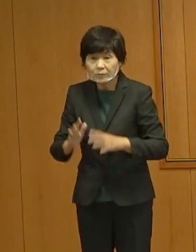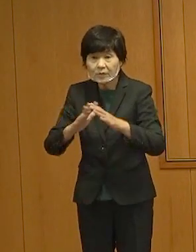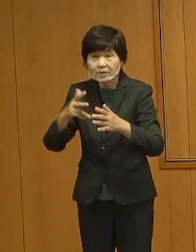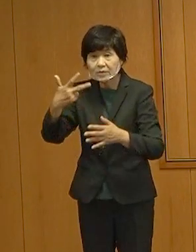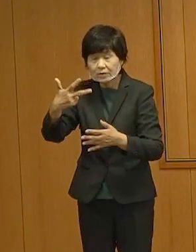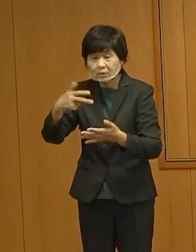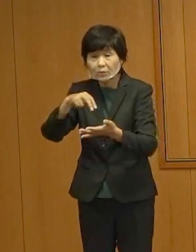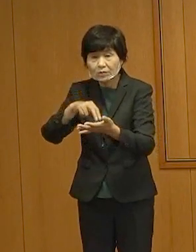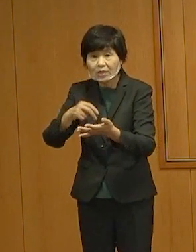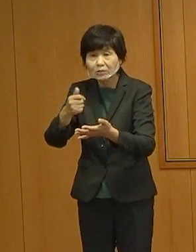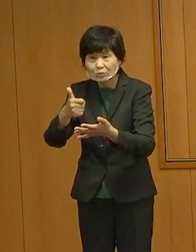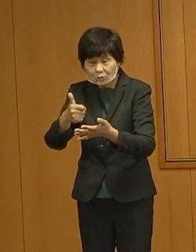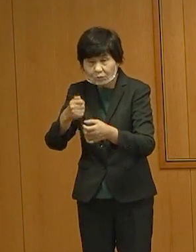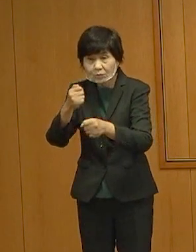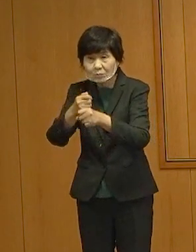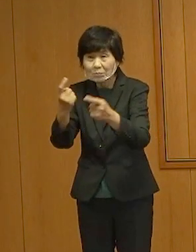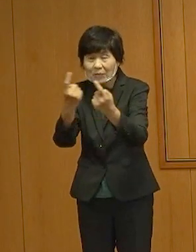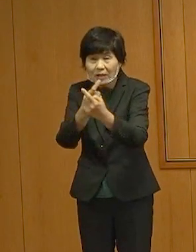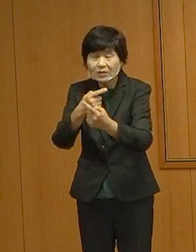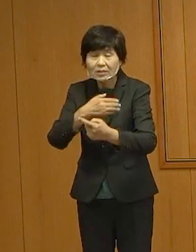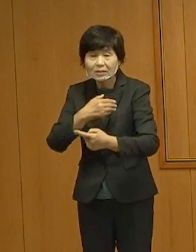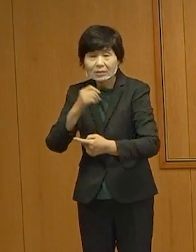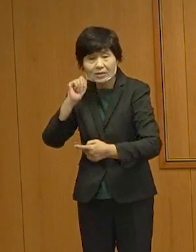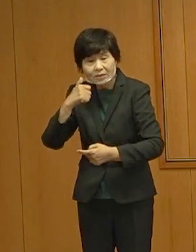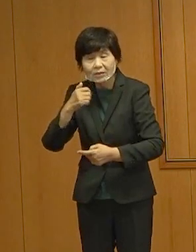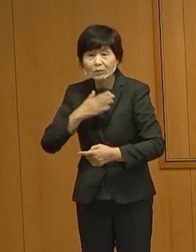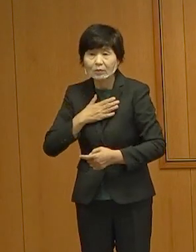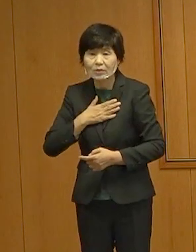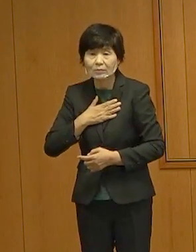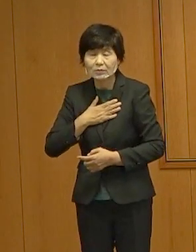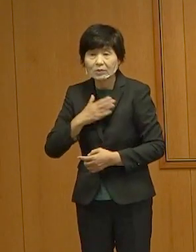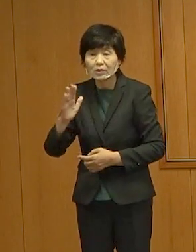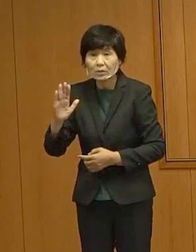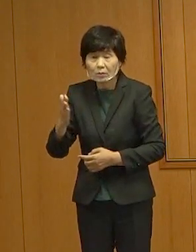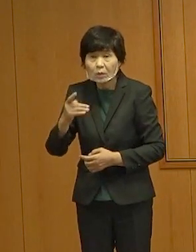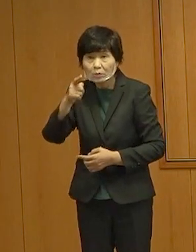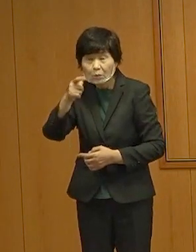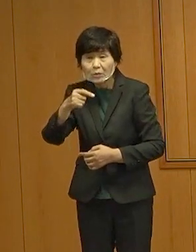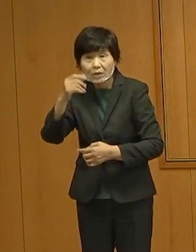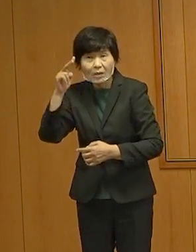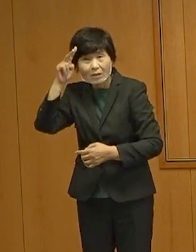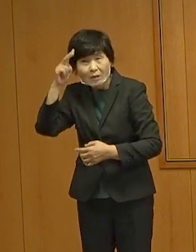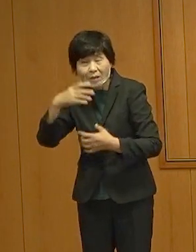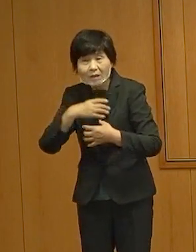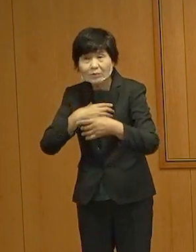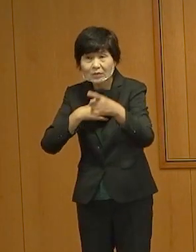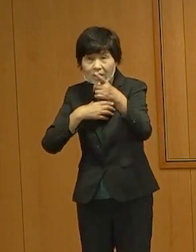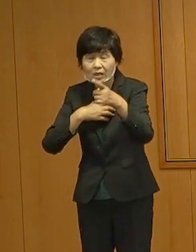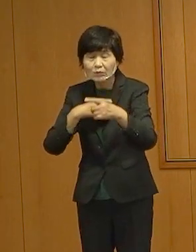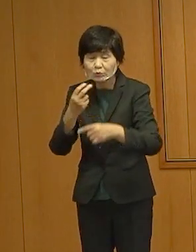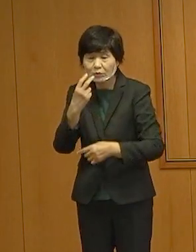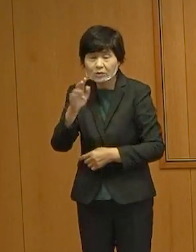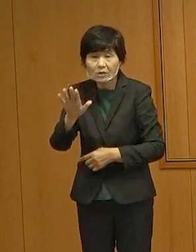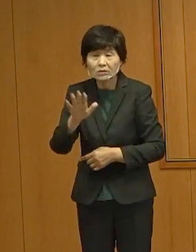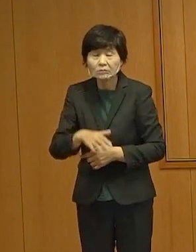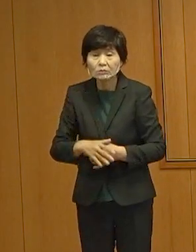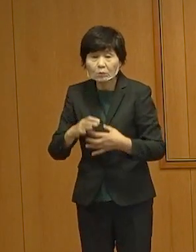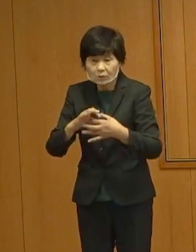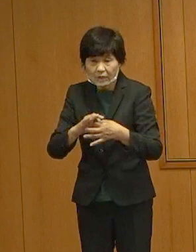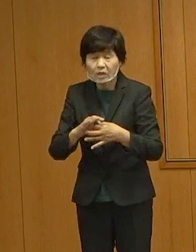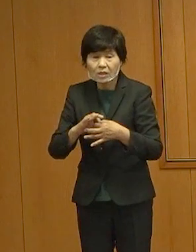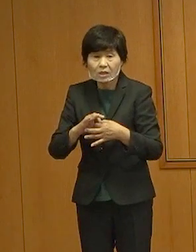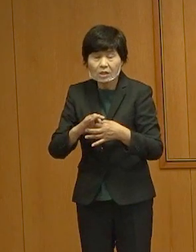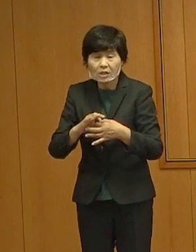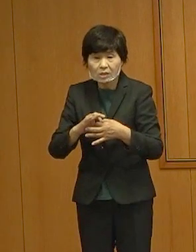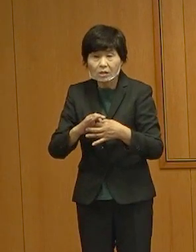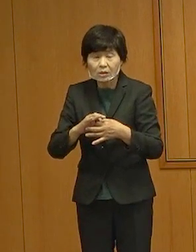すぐに手をつけられないっていう事情もあるかと思うんですけど、危機がちょっと迫ってる感じもあったので、どういうふうに